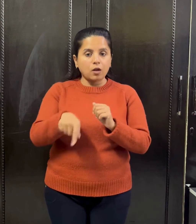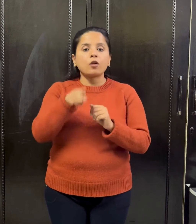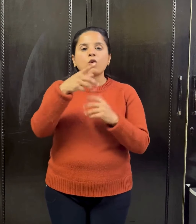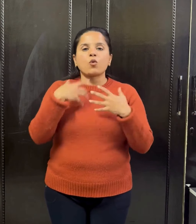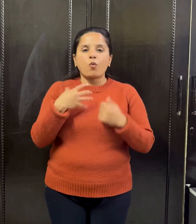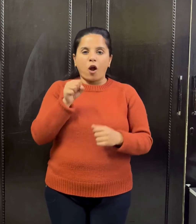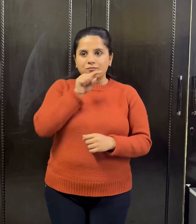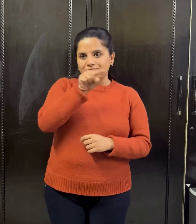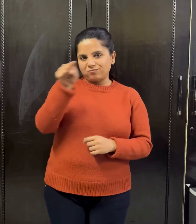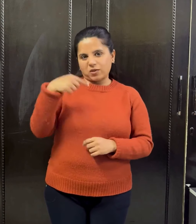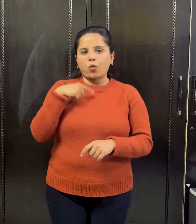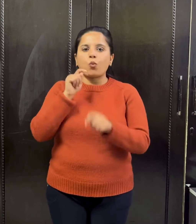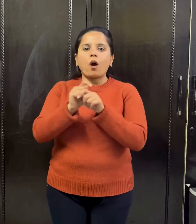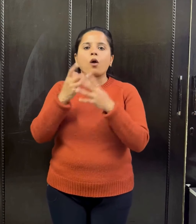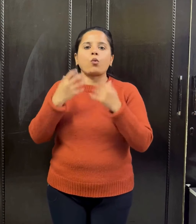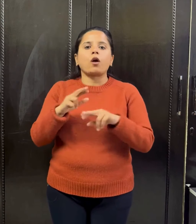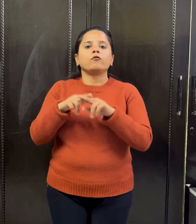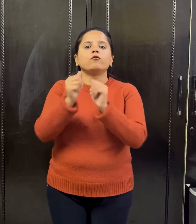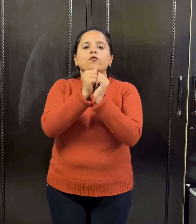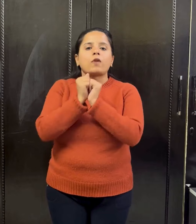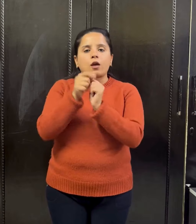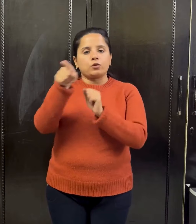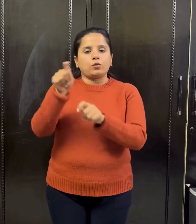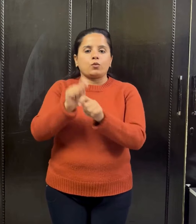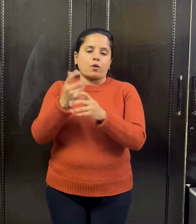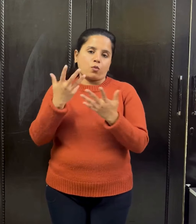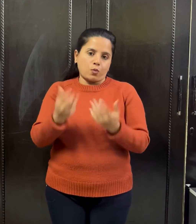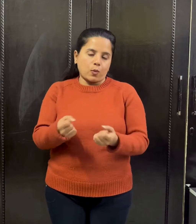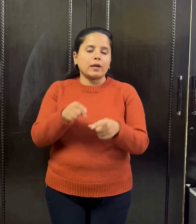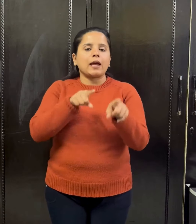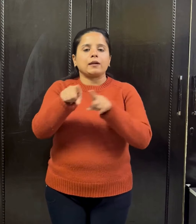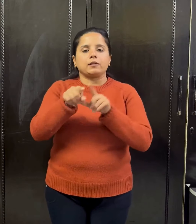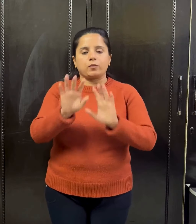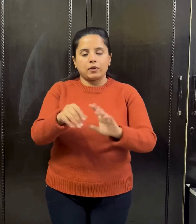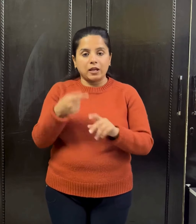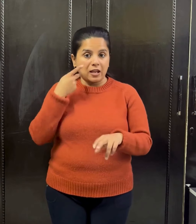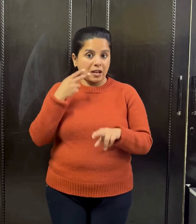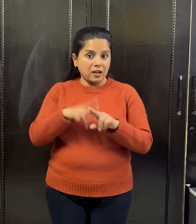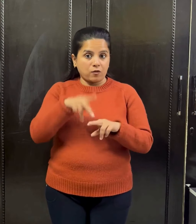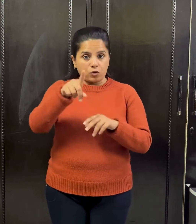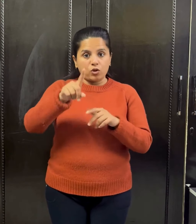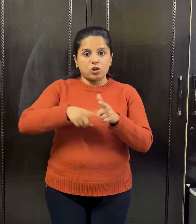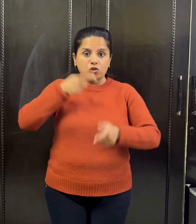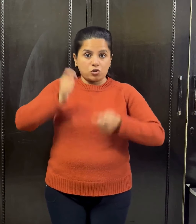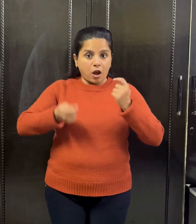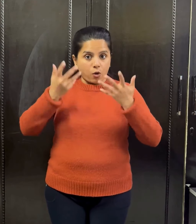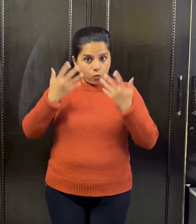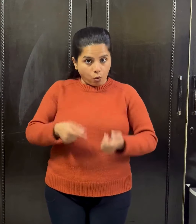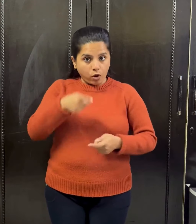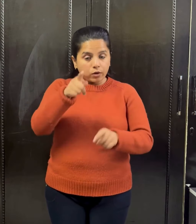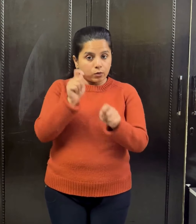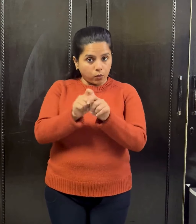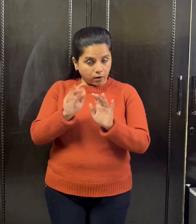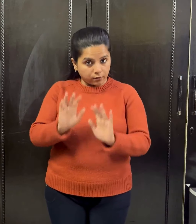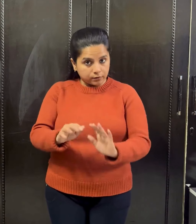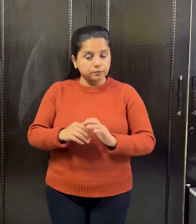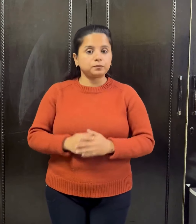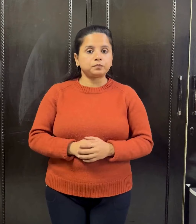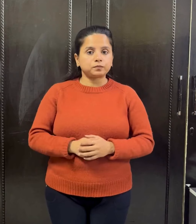हैं। उदाहरण के लिए, अगर आप झारखंड में काम करना चाहते हैं तो स्टेट